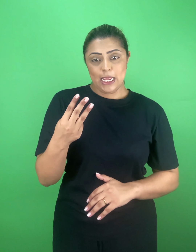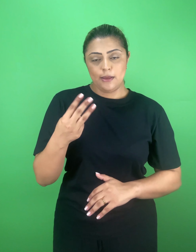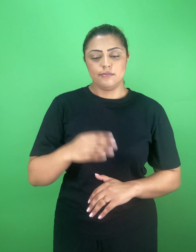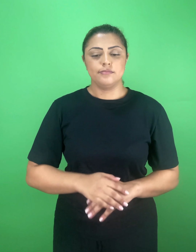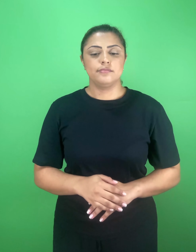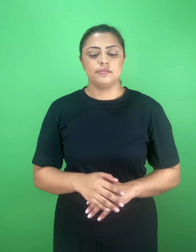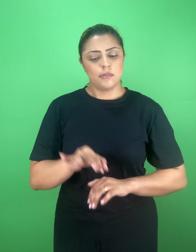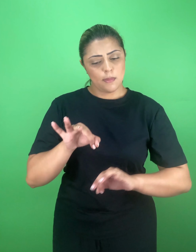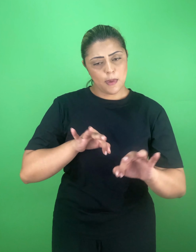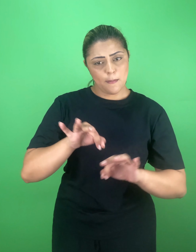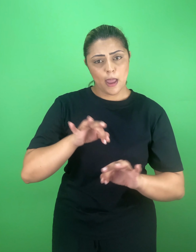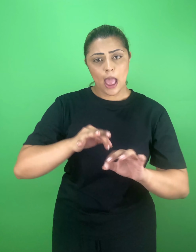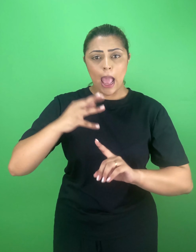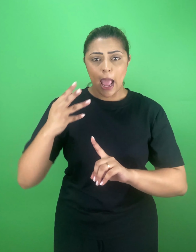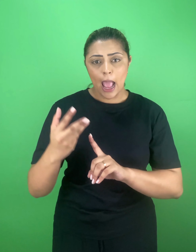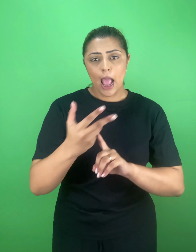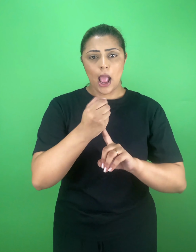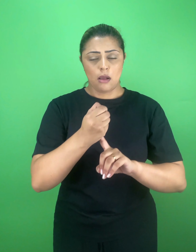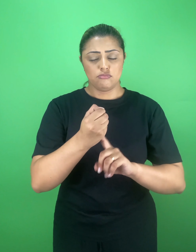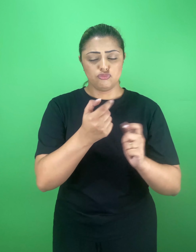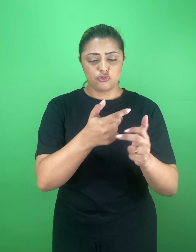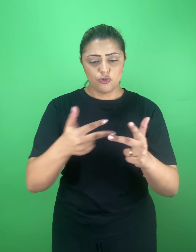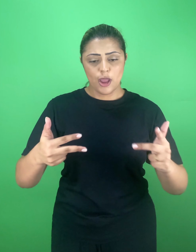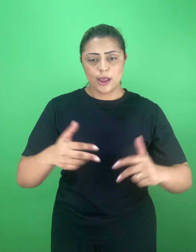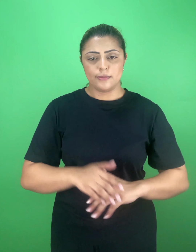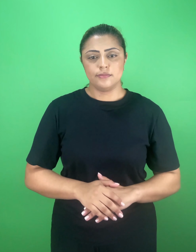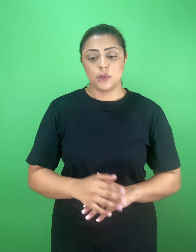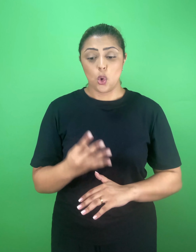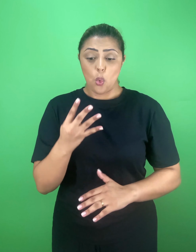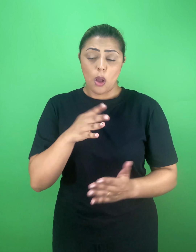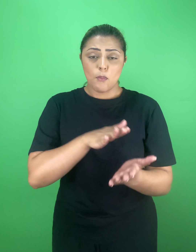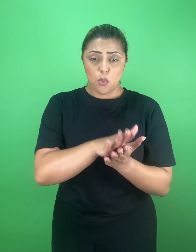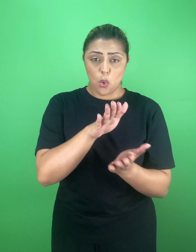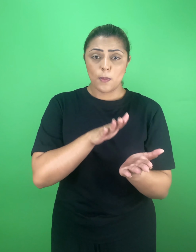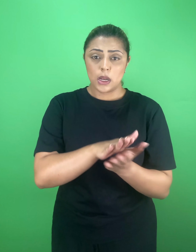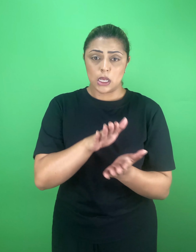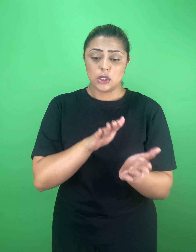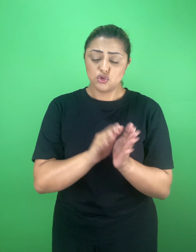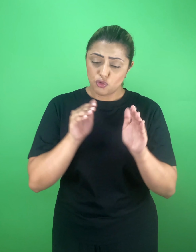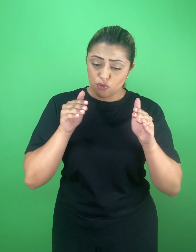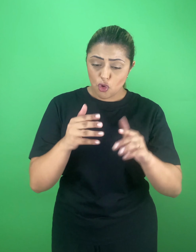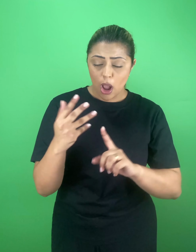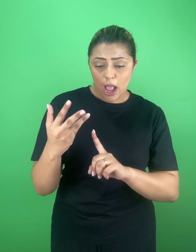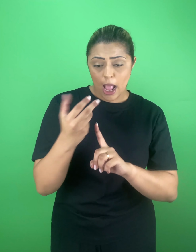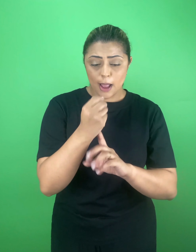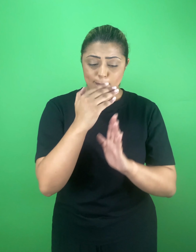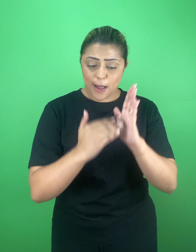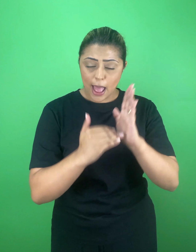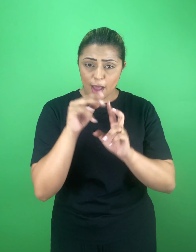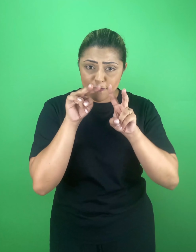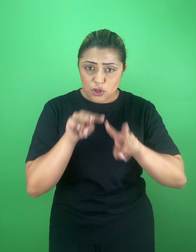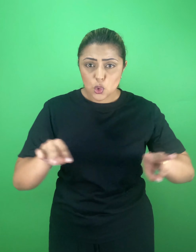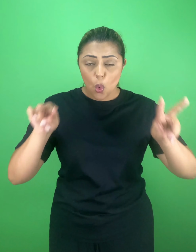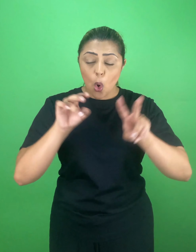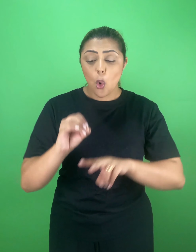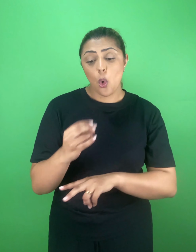obras de arte 4. Publicações na área de artes plásticas e visuais Ou 5. Outros